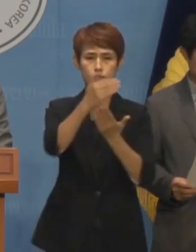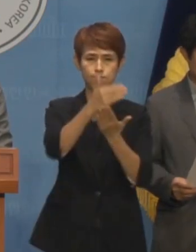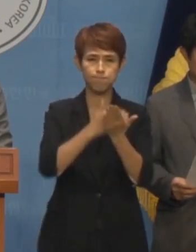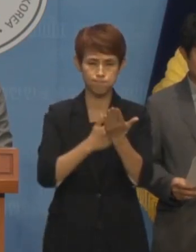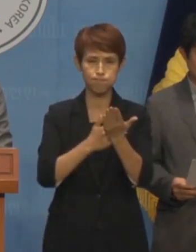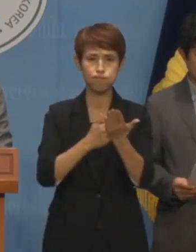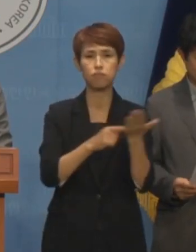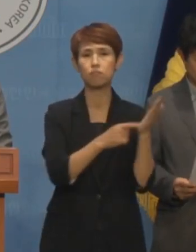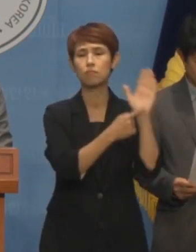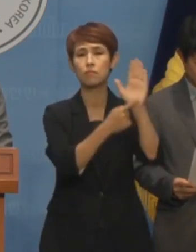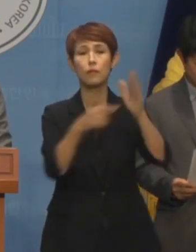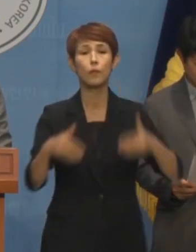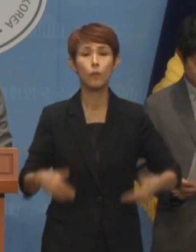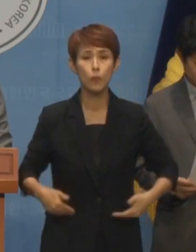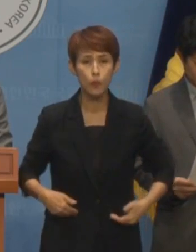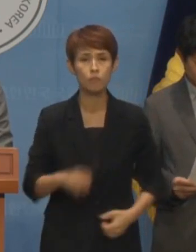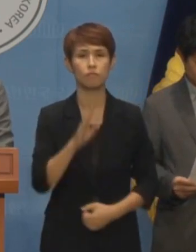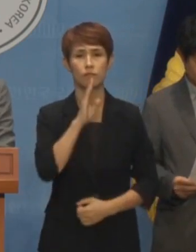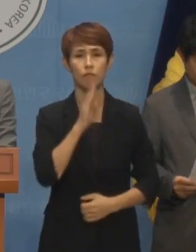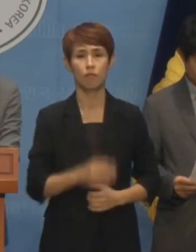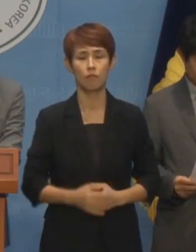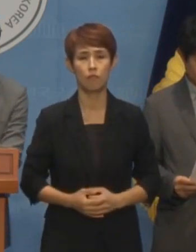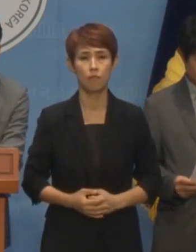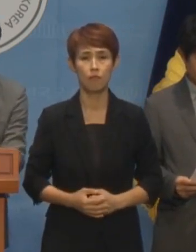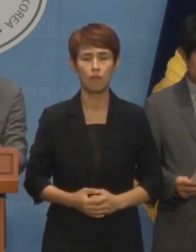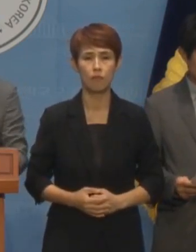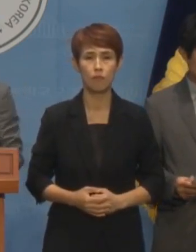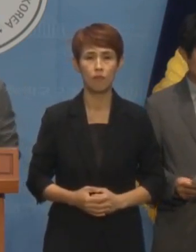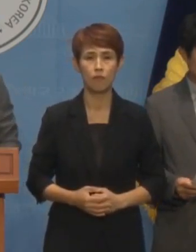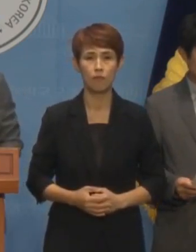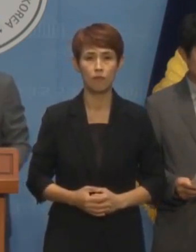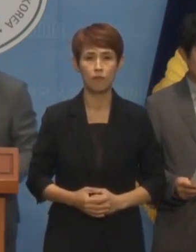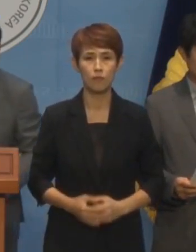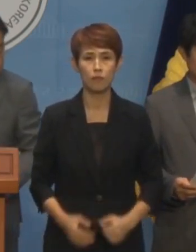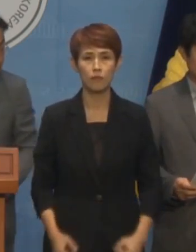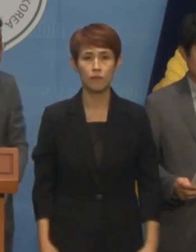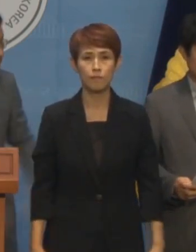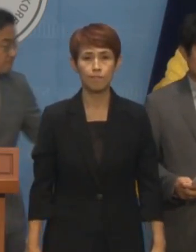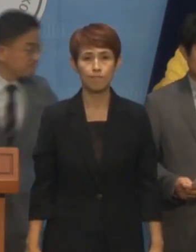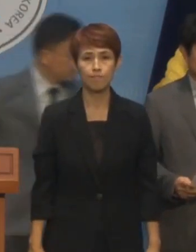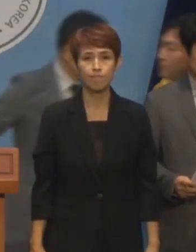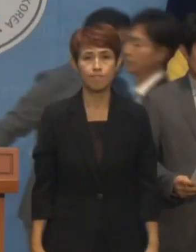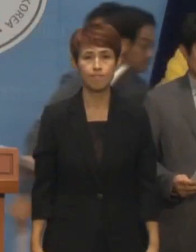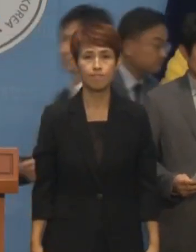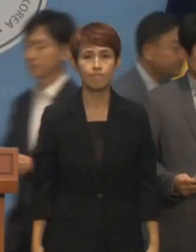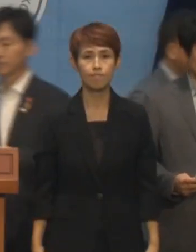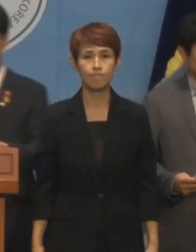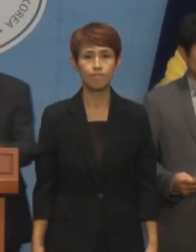투명하게 공개해야 합니다.